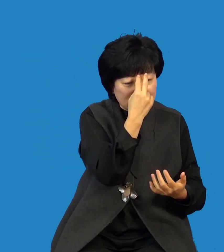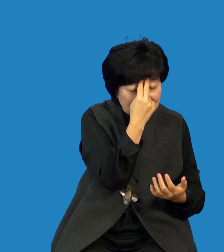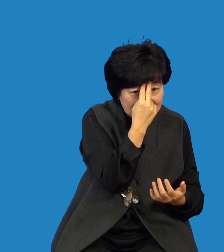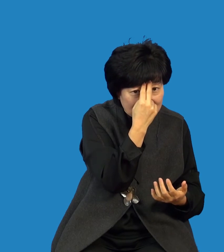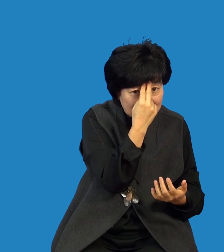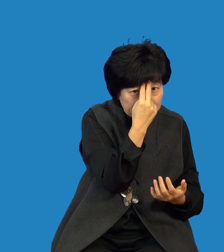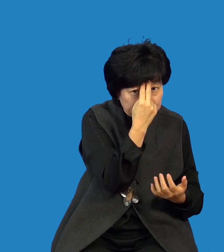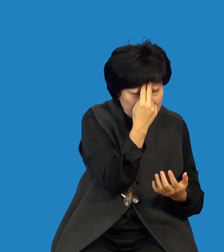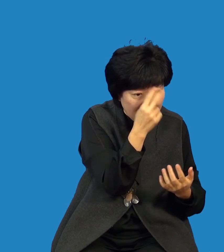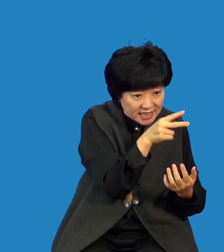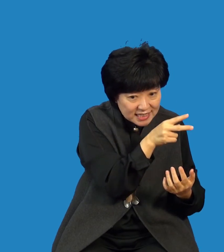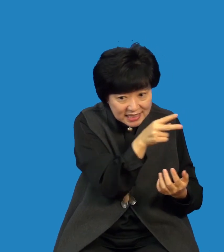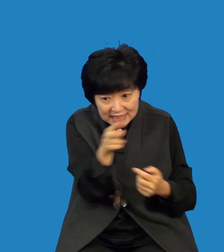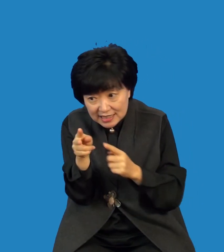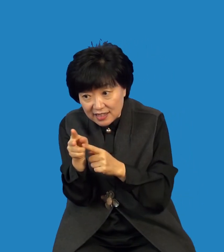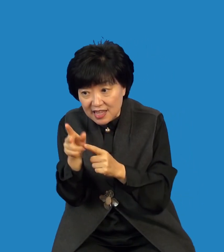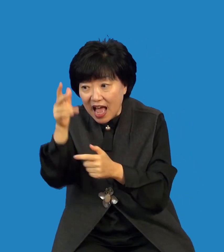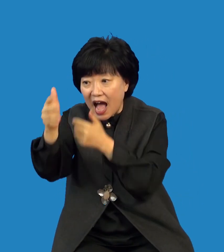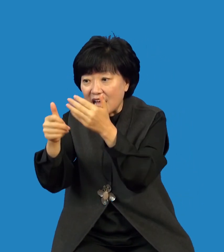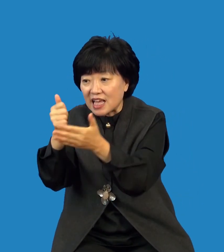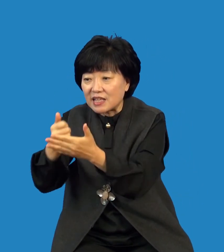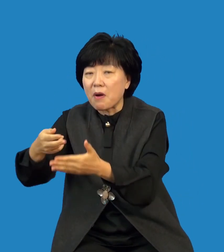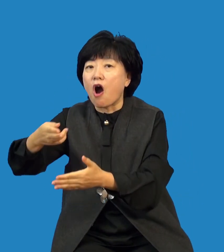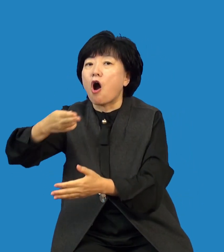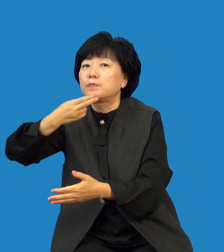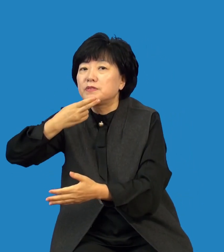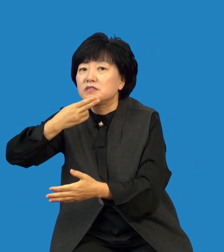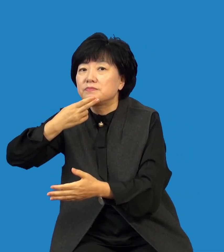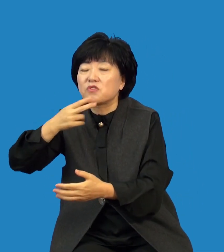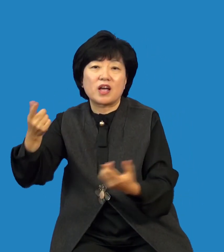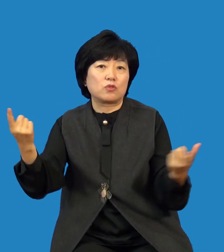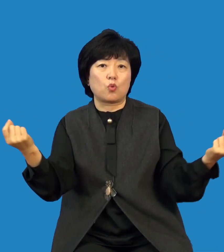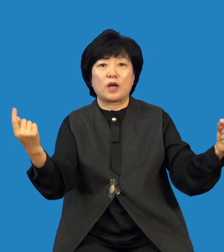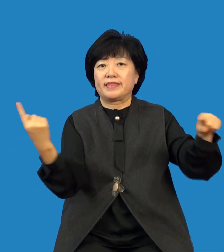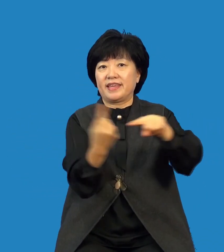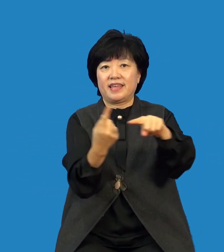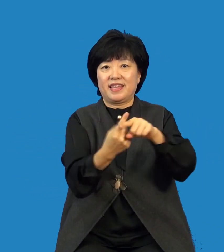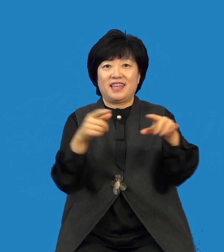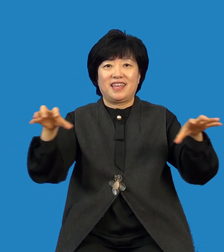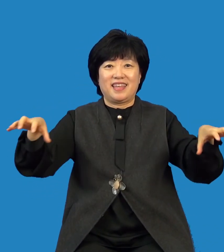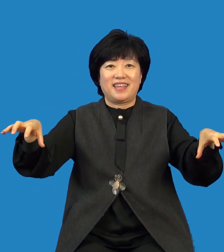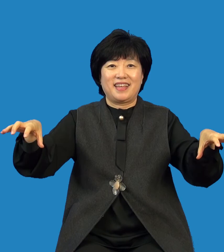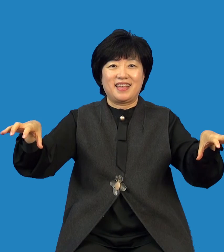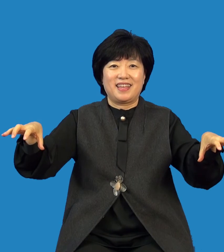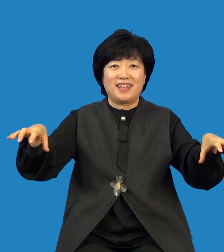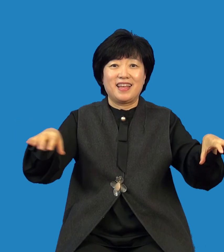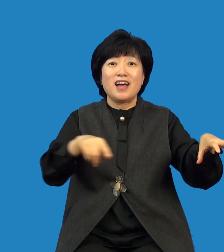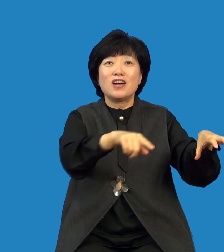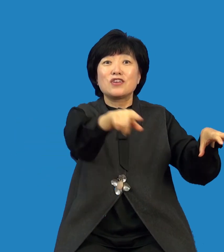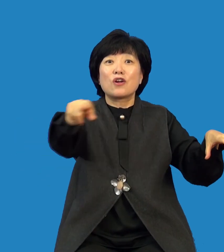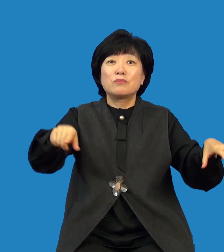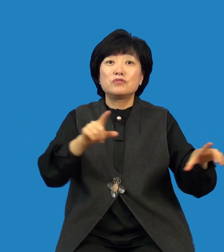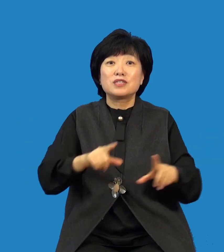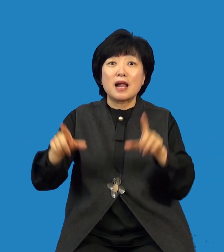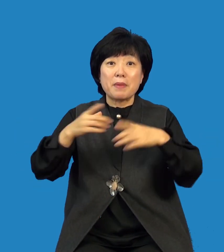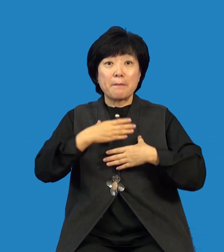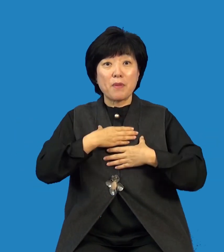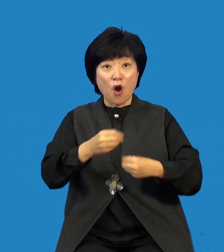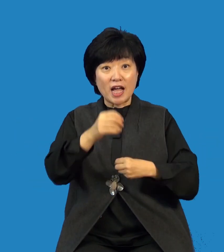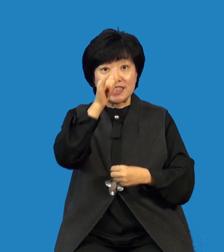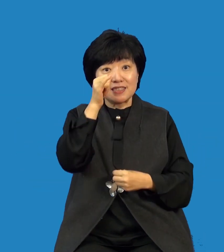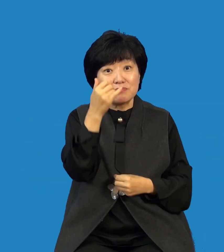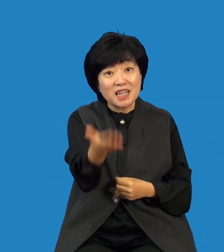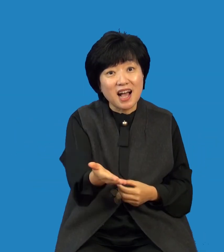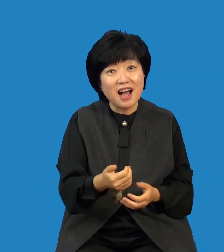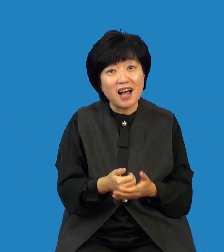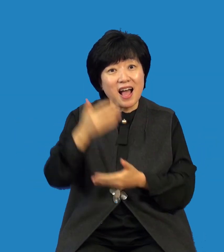하나님이 계시면 이 감정이 자리할 위치가 없더라는 거예요. 믿으십니까? 여러분 삶에 평안이 있으십니까?